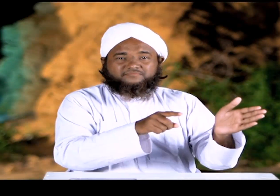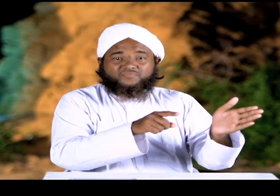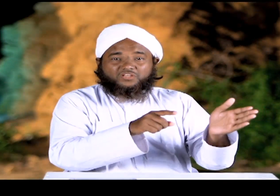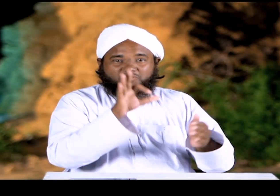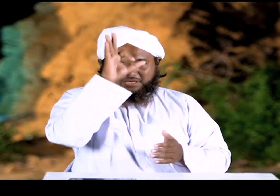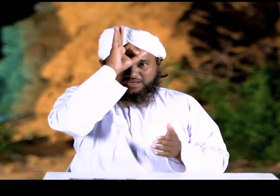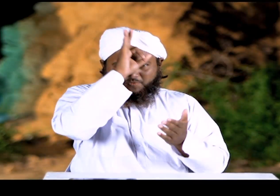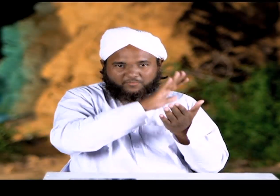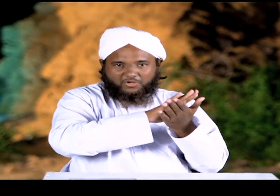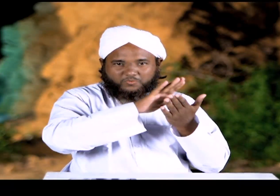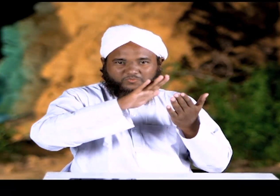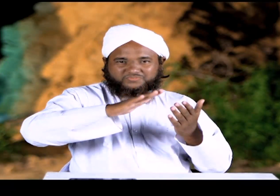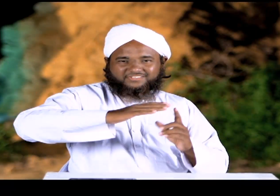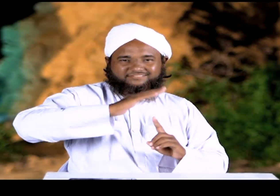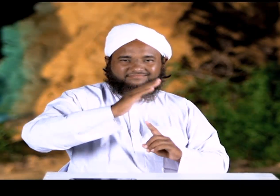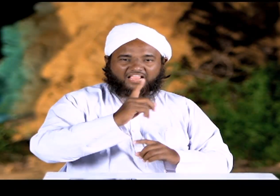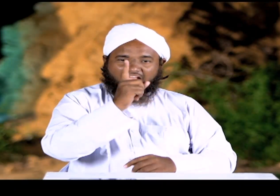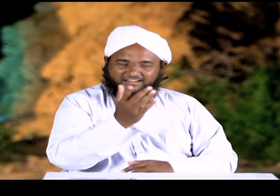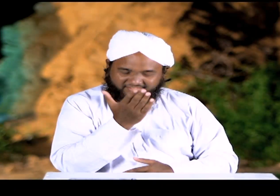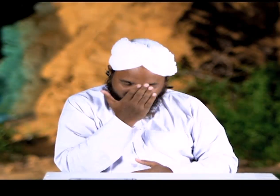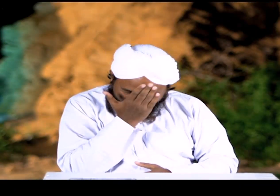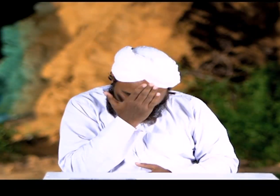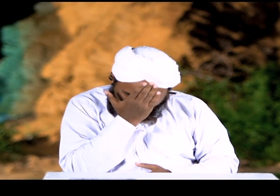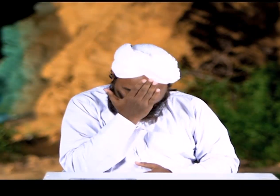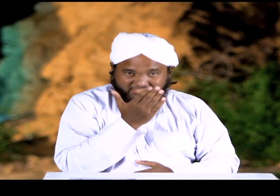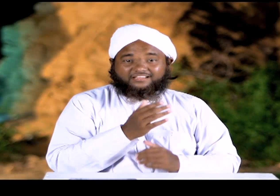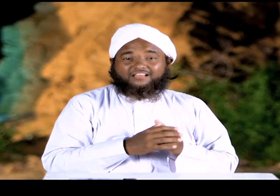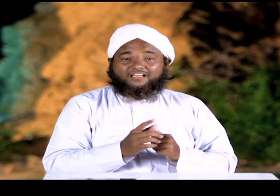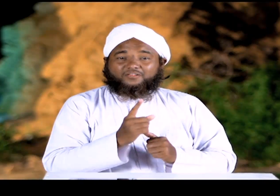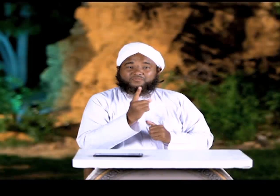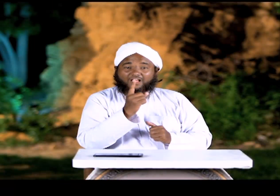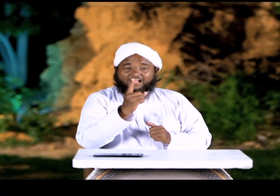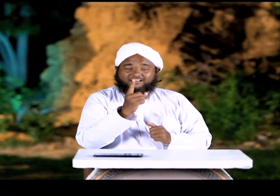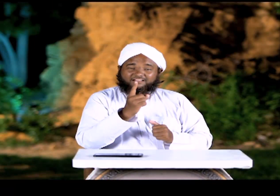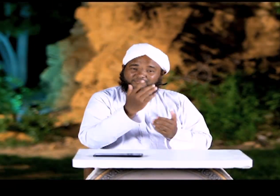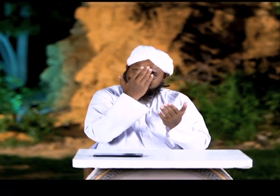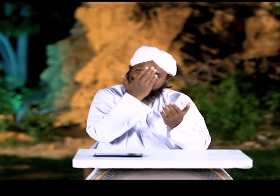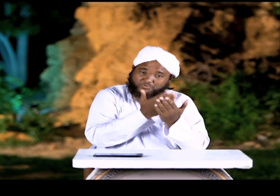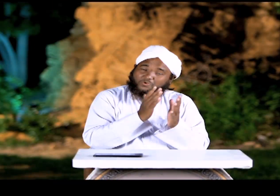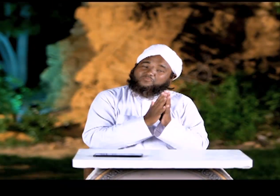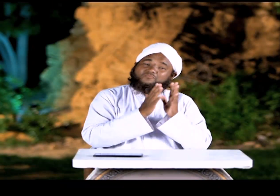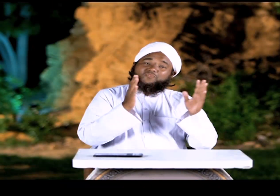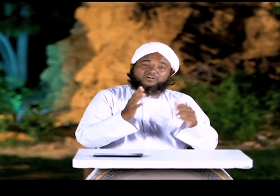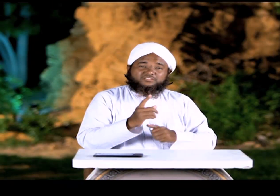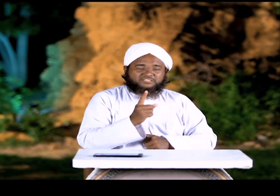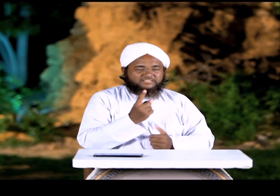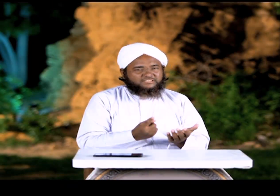مقام امام حسین رضی اللہ عنہ نے سجدہ شکر ادا کیا، حمد الہی بجا لائے اور عرض کی: